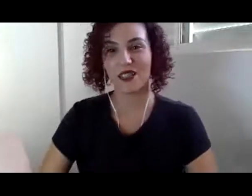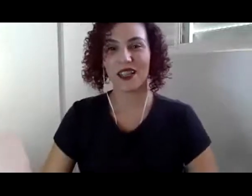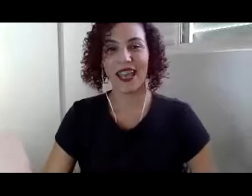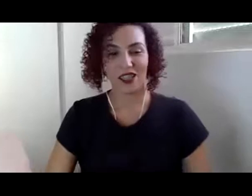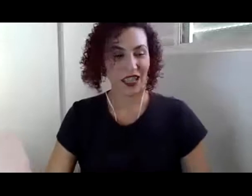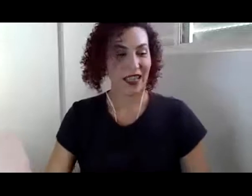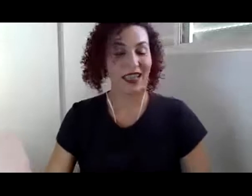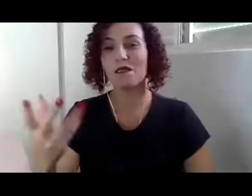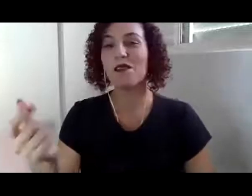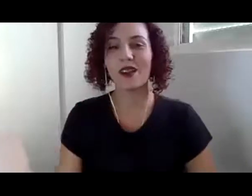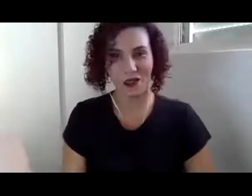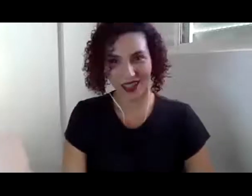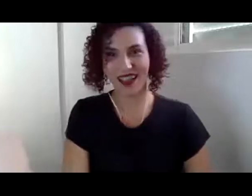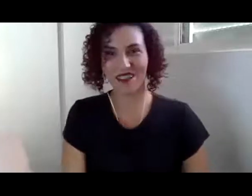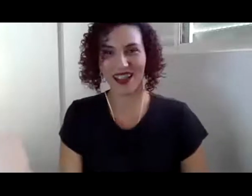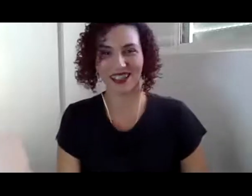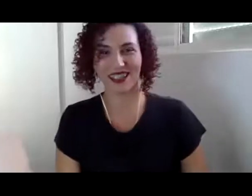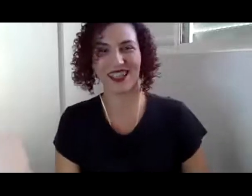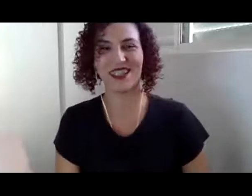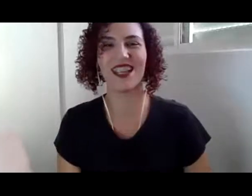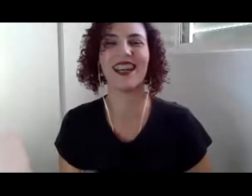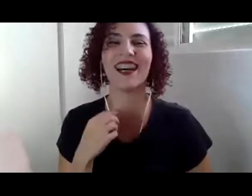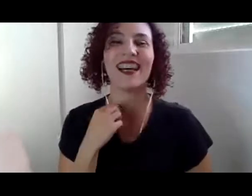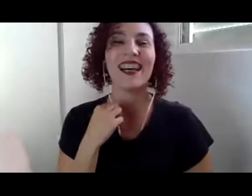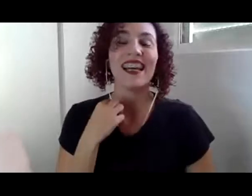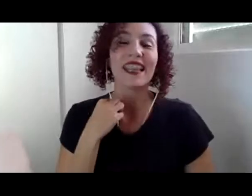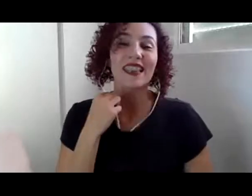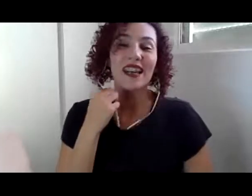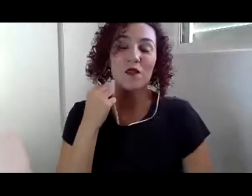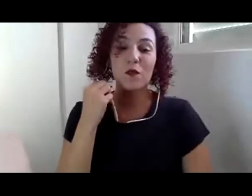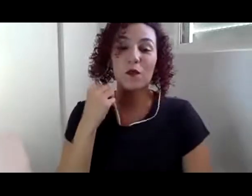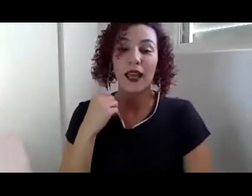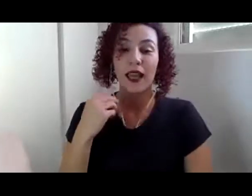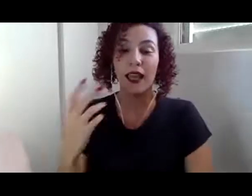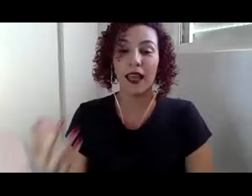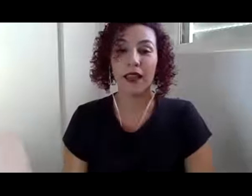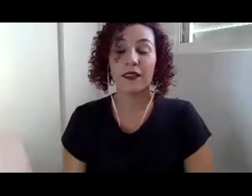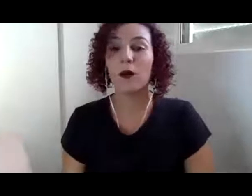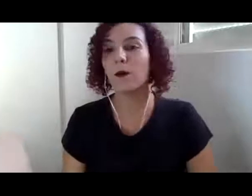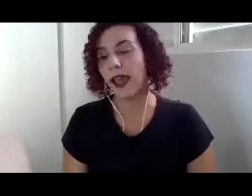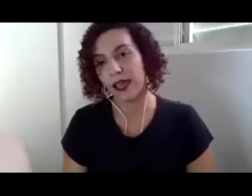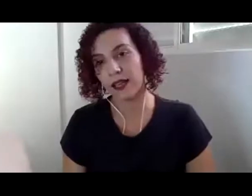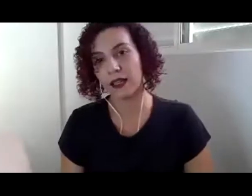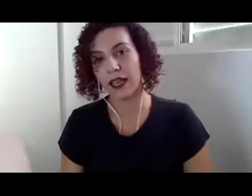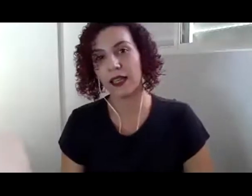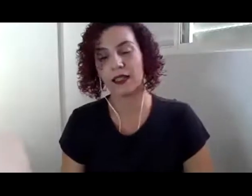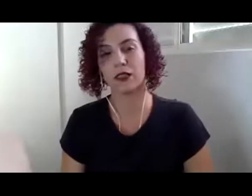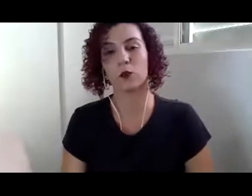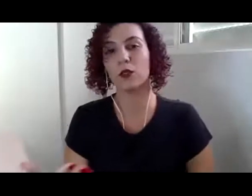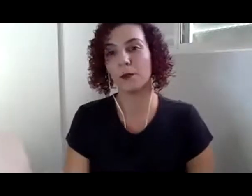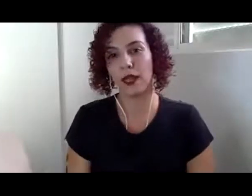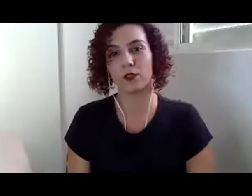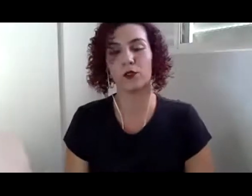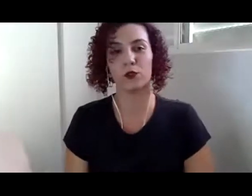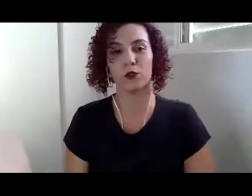É isso, né? Acho que ele grita melhor do que eu ainda, gente. Então, não é uma regra, né?